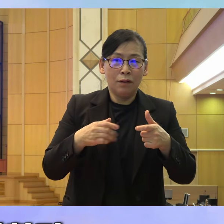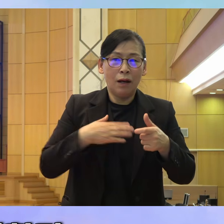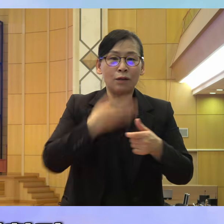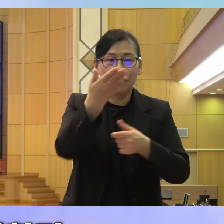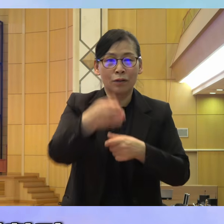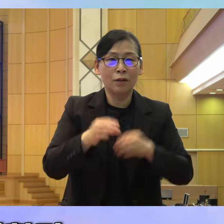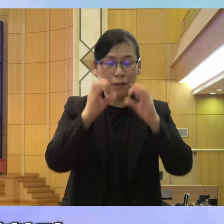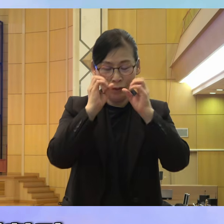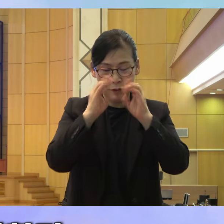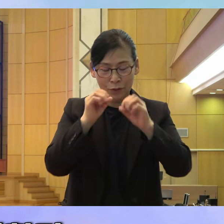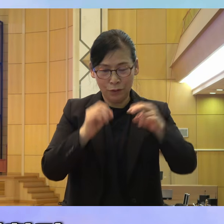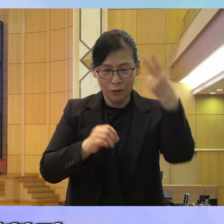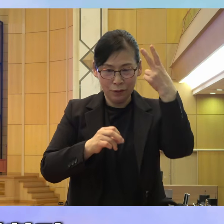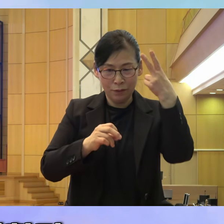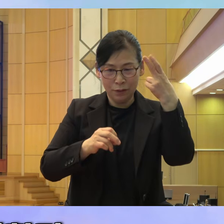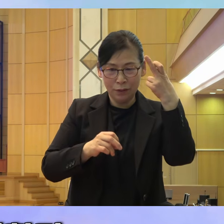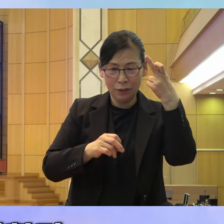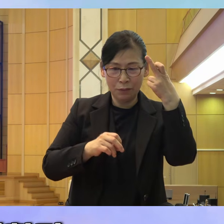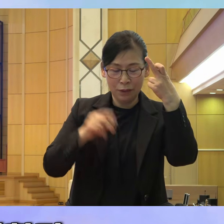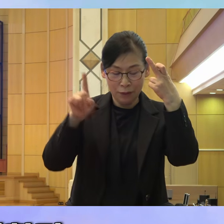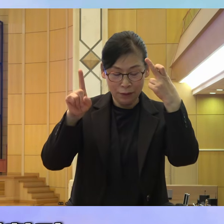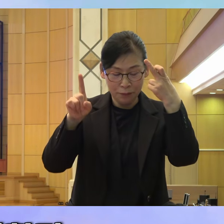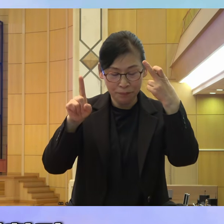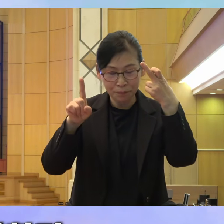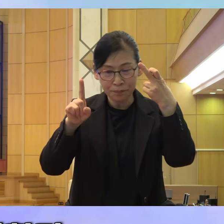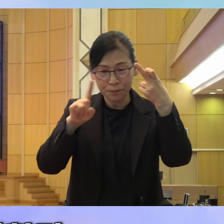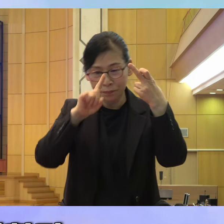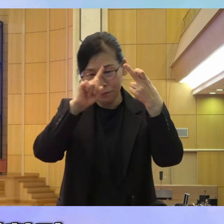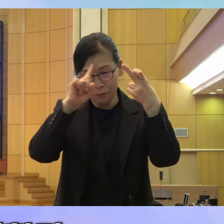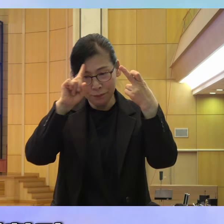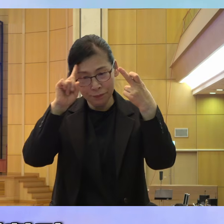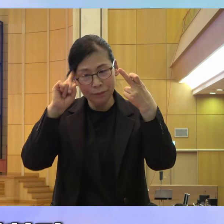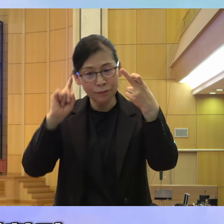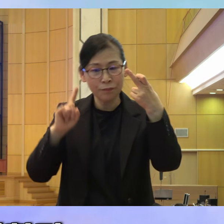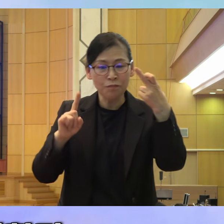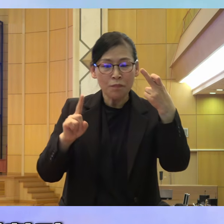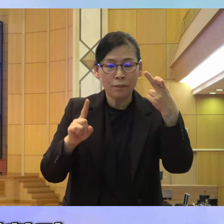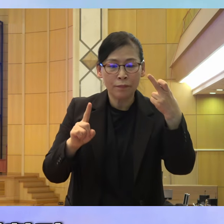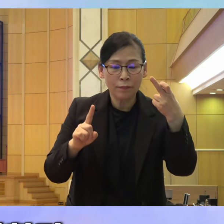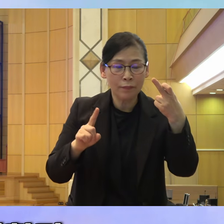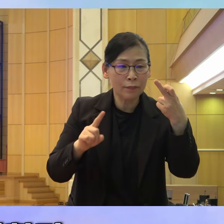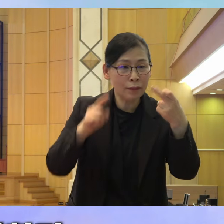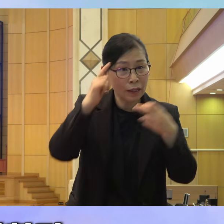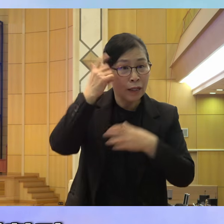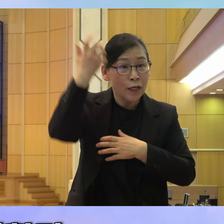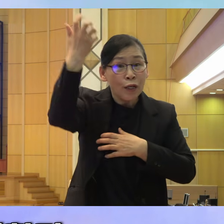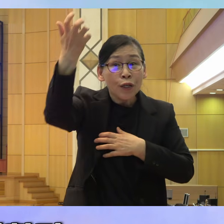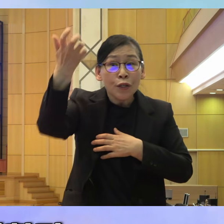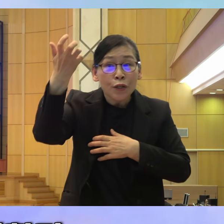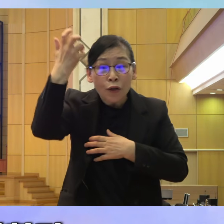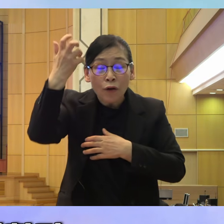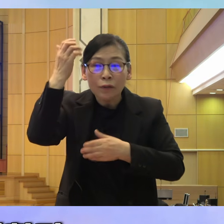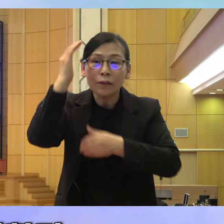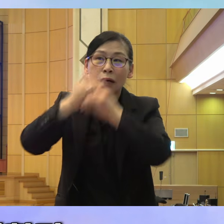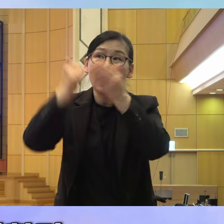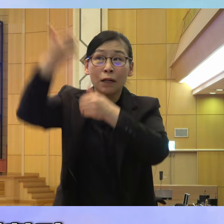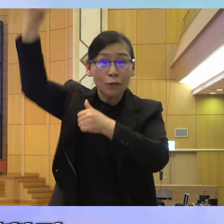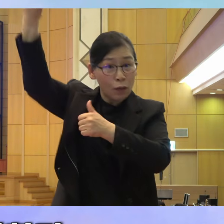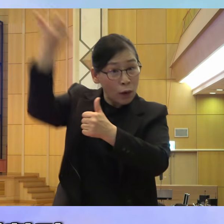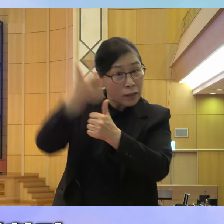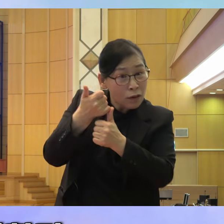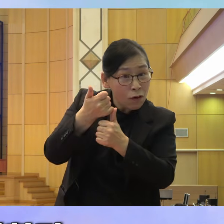전도 12장 1절로 그래서 우리가 흙에서 왔다 흙으로 돌아가고 영이라고 하는 것은 하나님 주셨으니 하나님 앞에 내